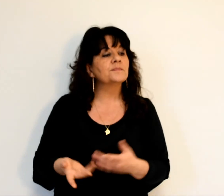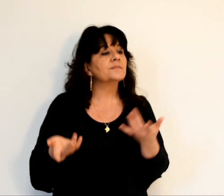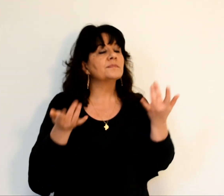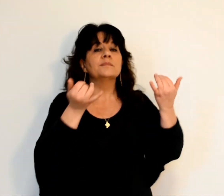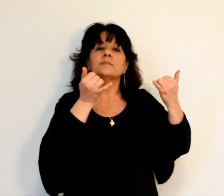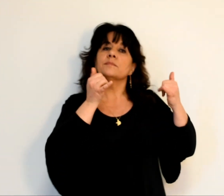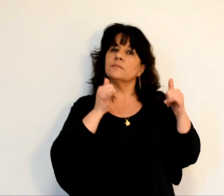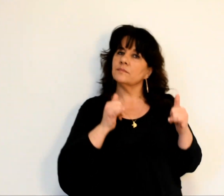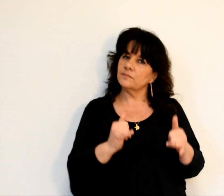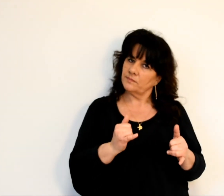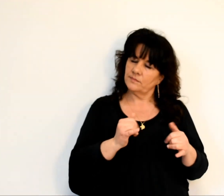yeux fixés sur lui.